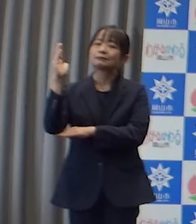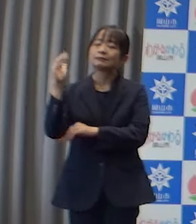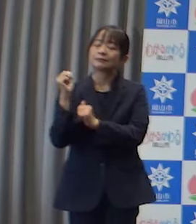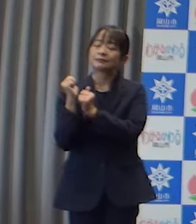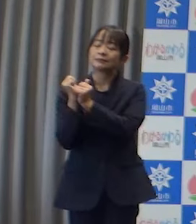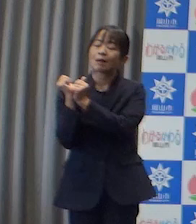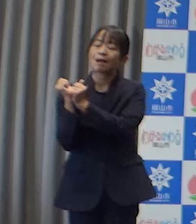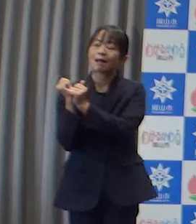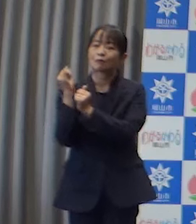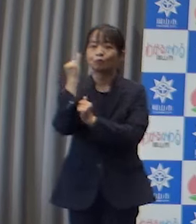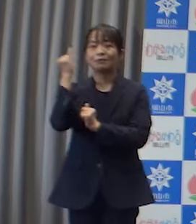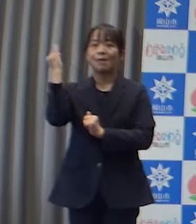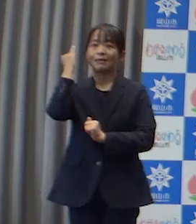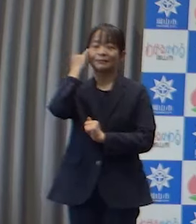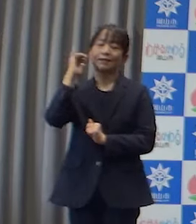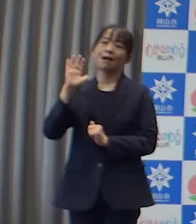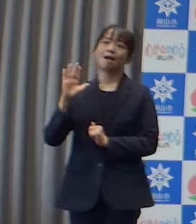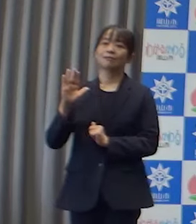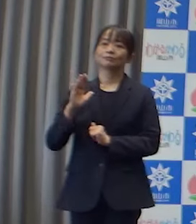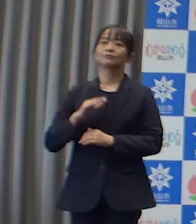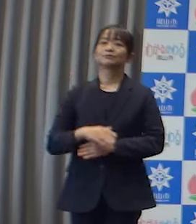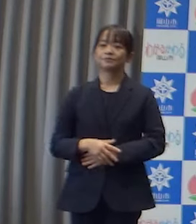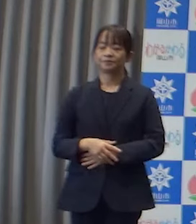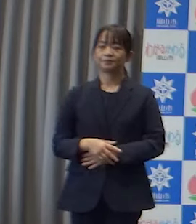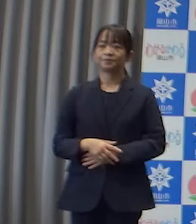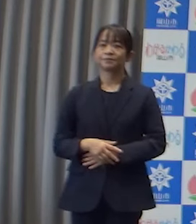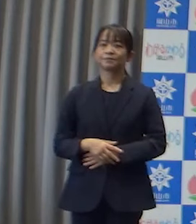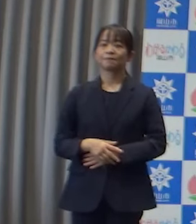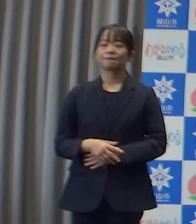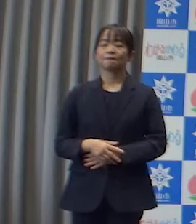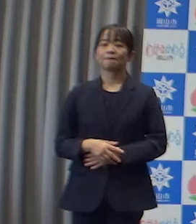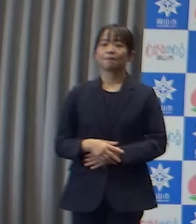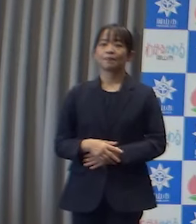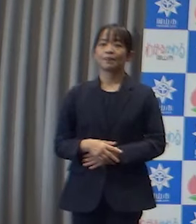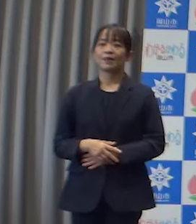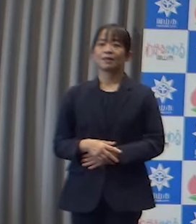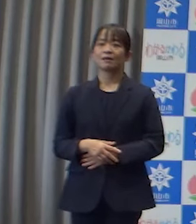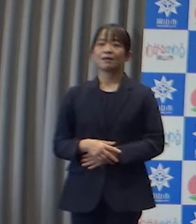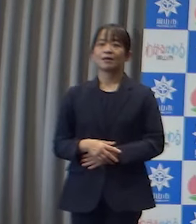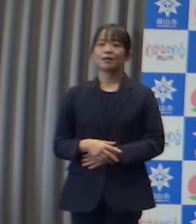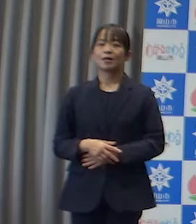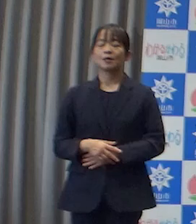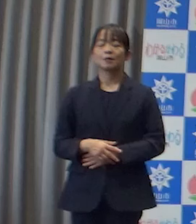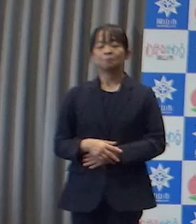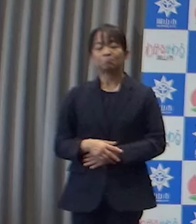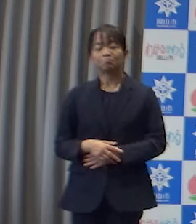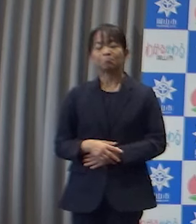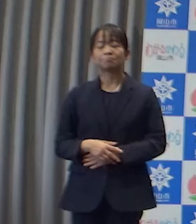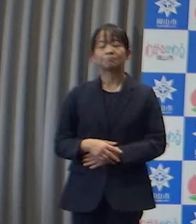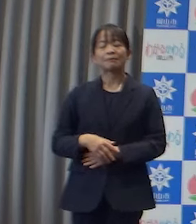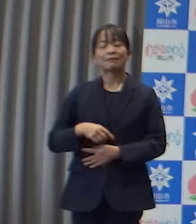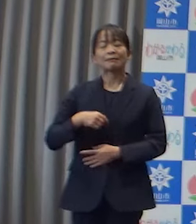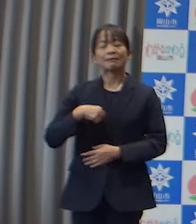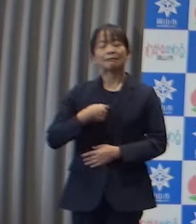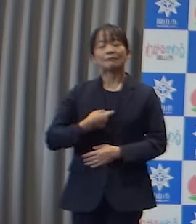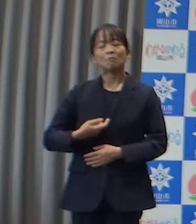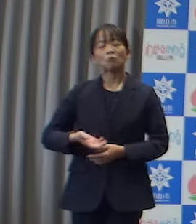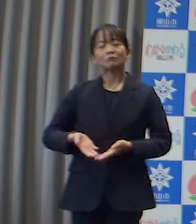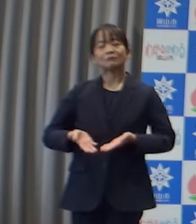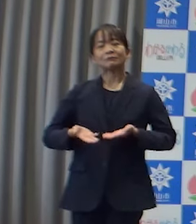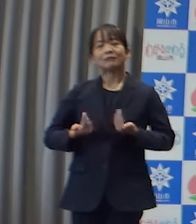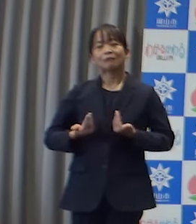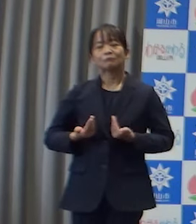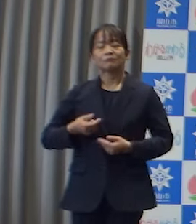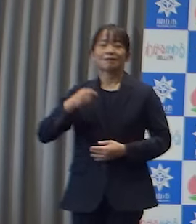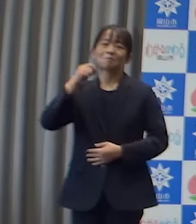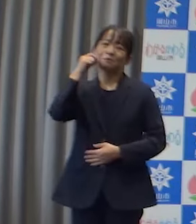そういう面で非常に何て言いますかね、本当にフランクにはなかなかできないところ